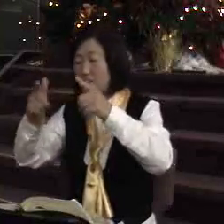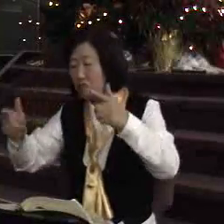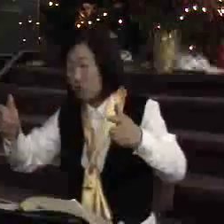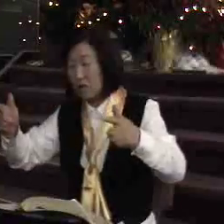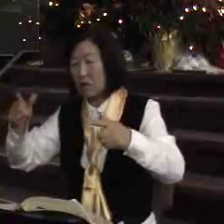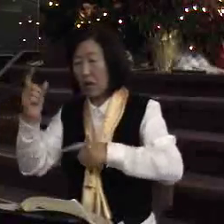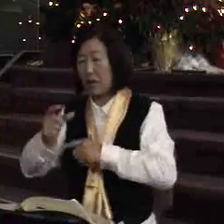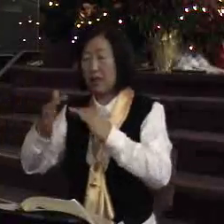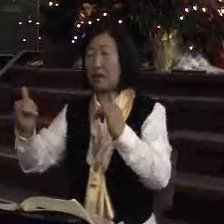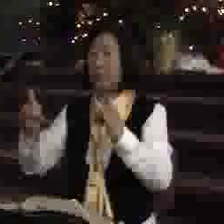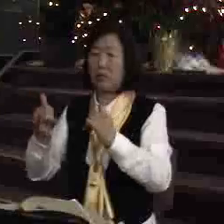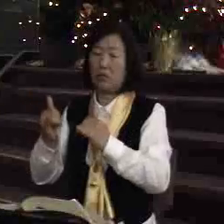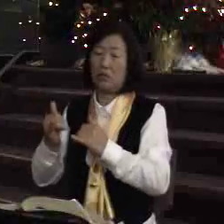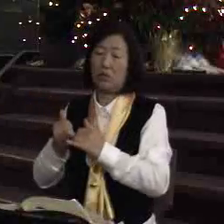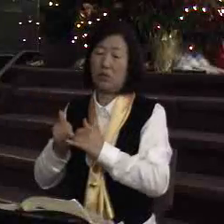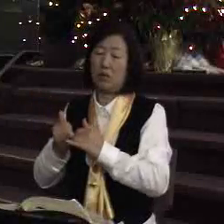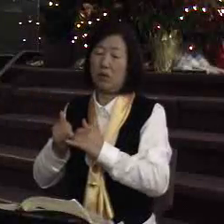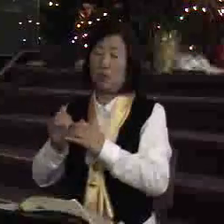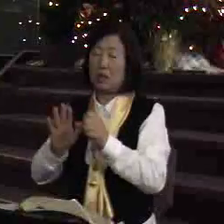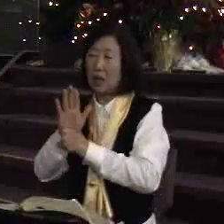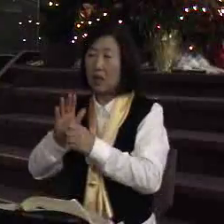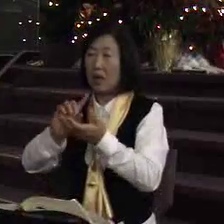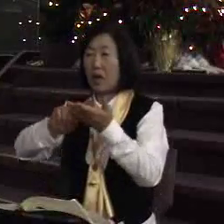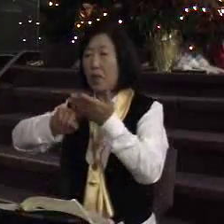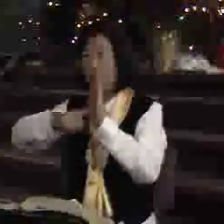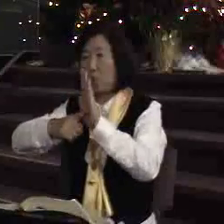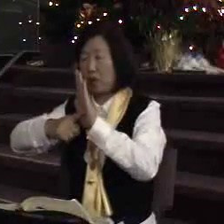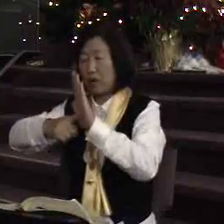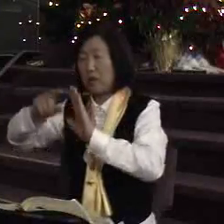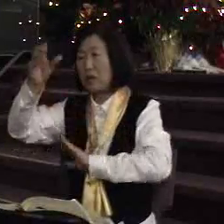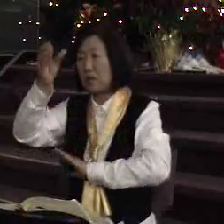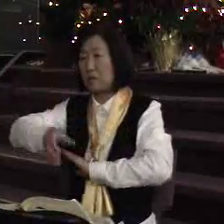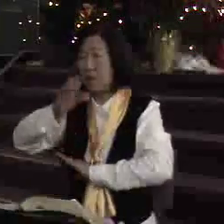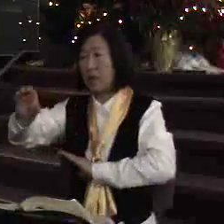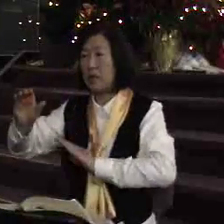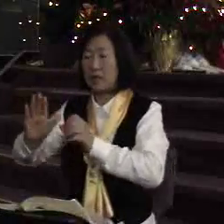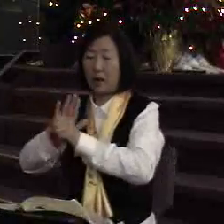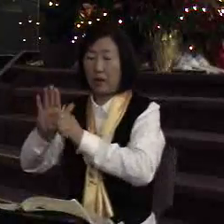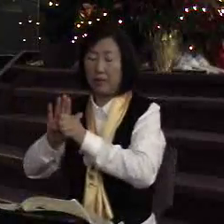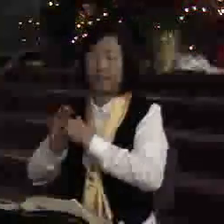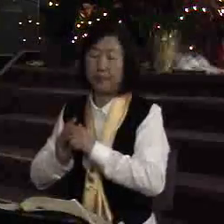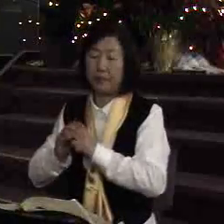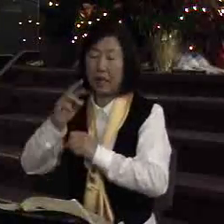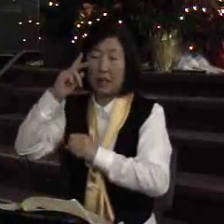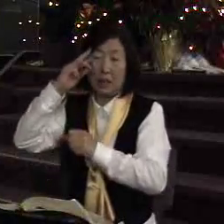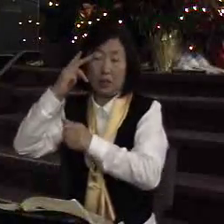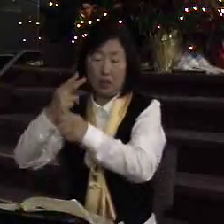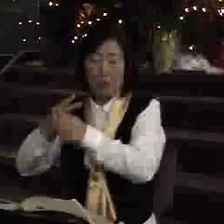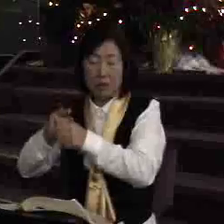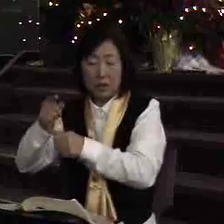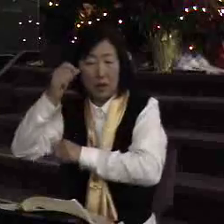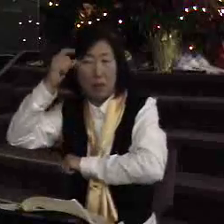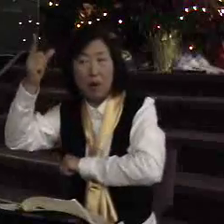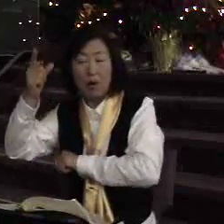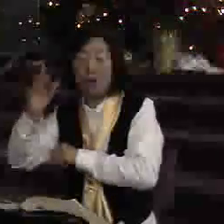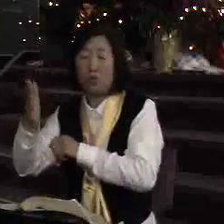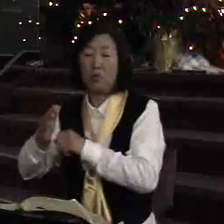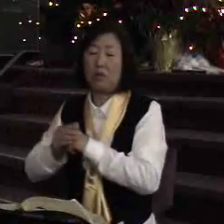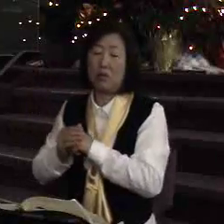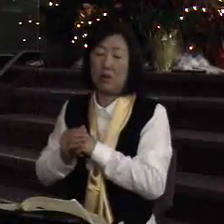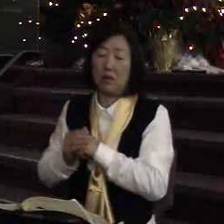사랑의 익스프레션, 사랑의 표현이 여기 십자가에 있었거든요. 사도 바울이 그것을 깨닫고